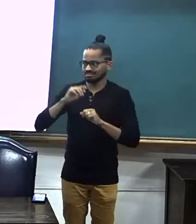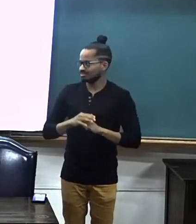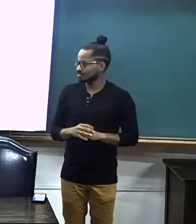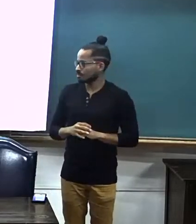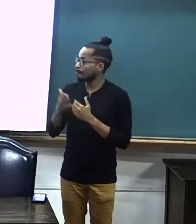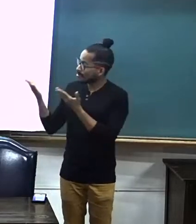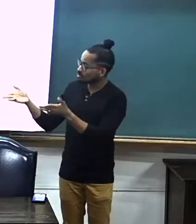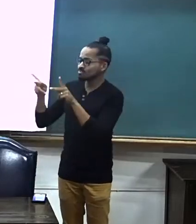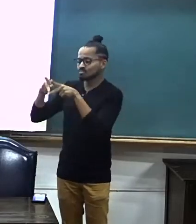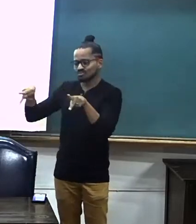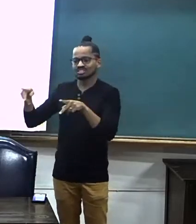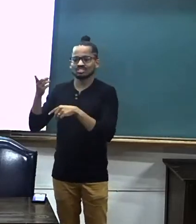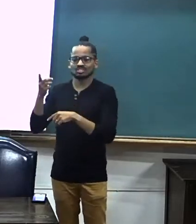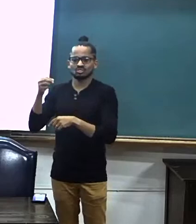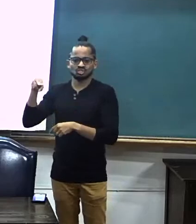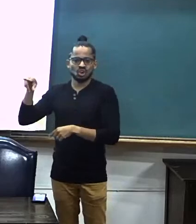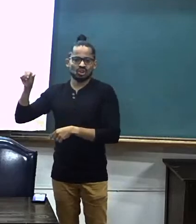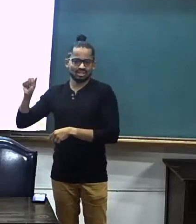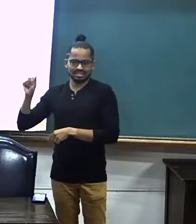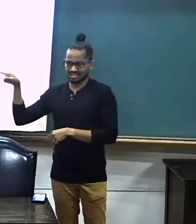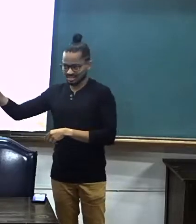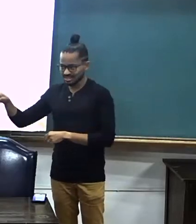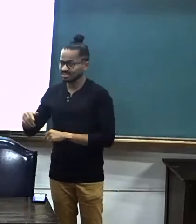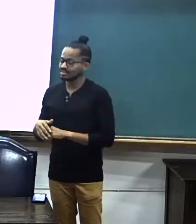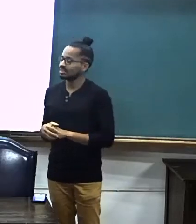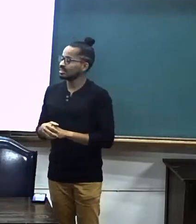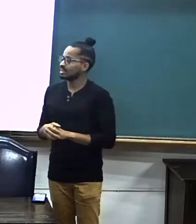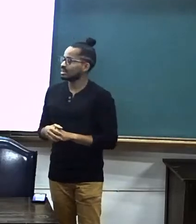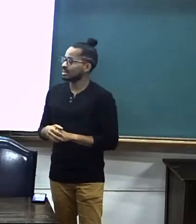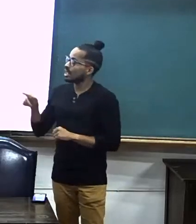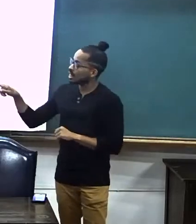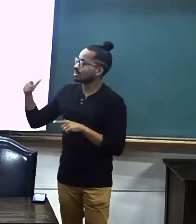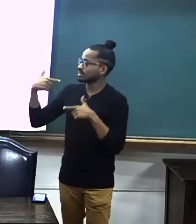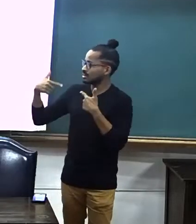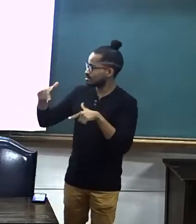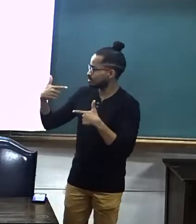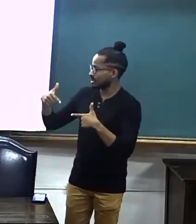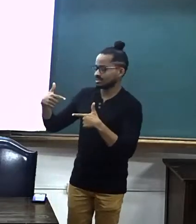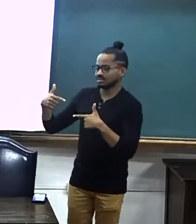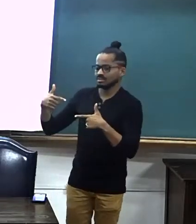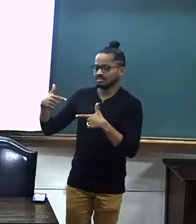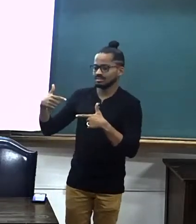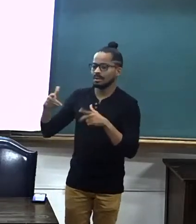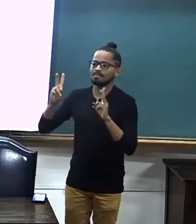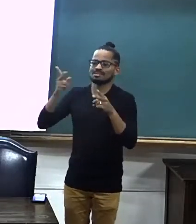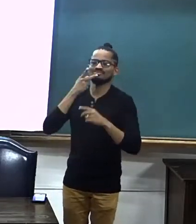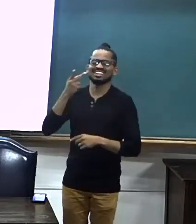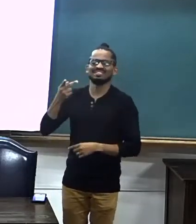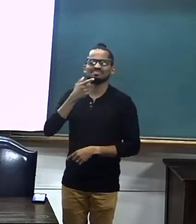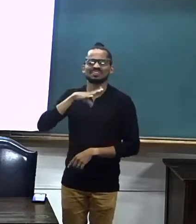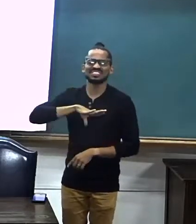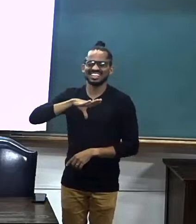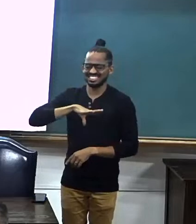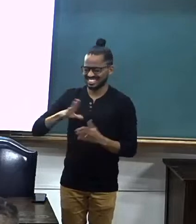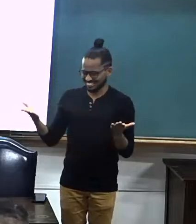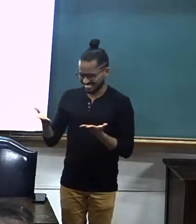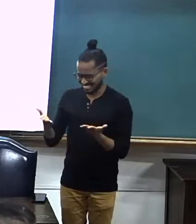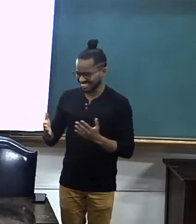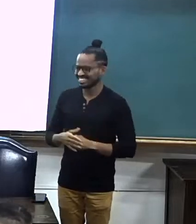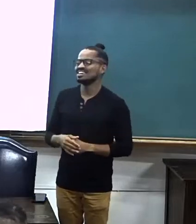Professora Donna Erickson é professora na Universidade de Sophia, ela é pesquisadora